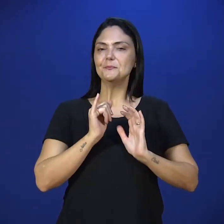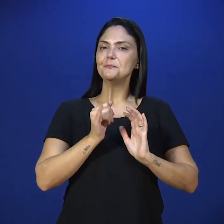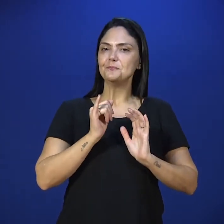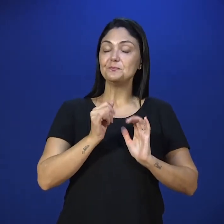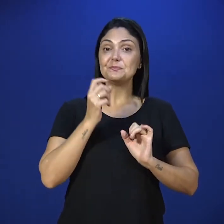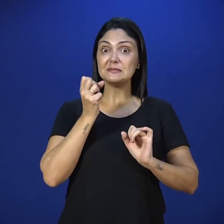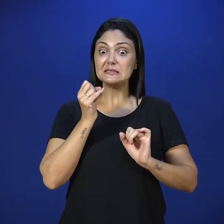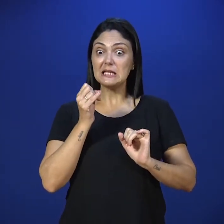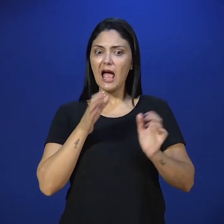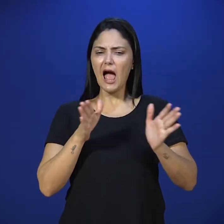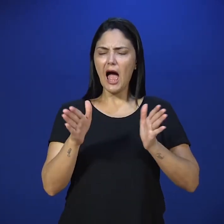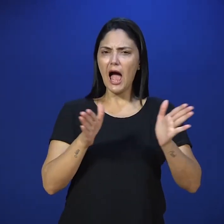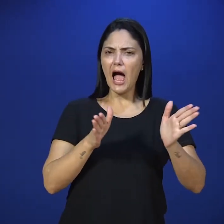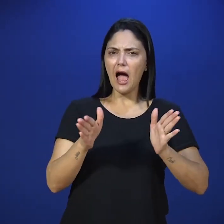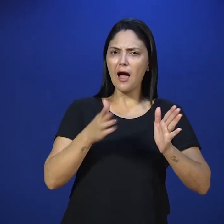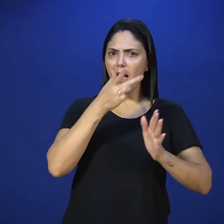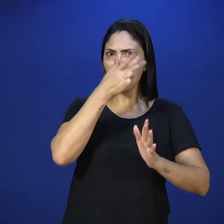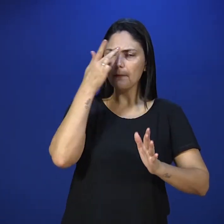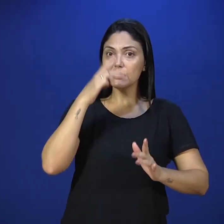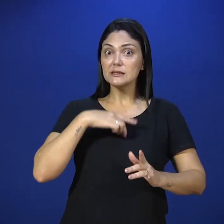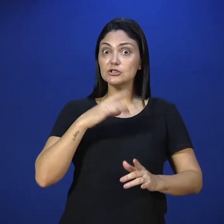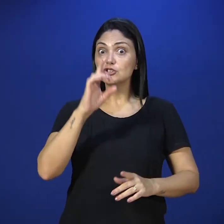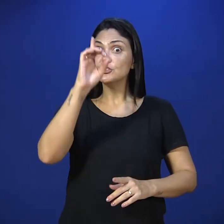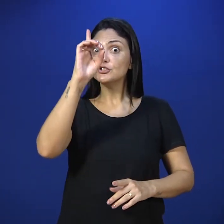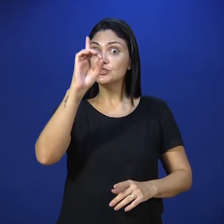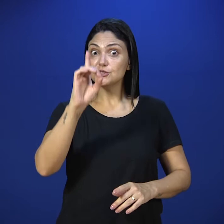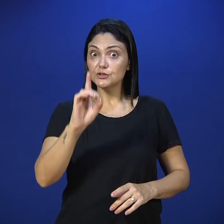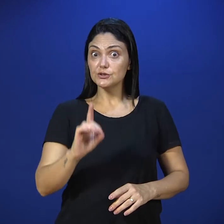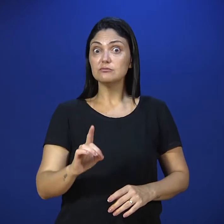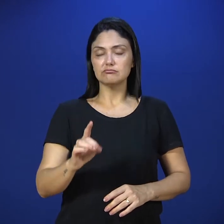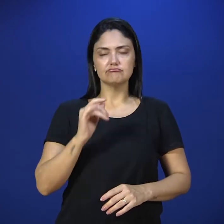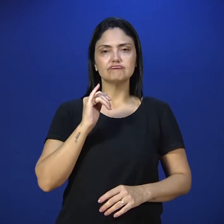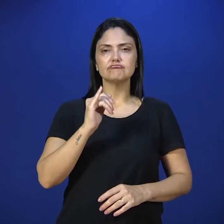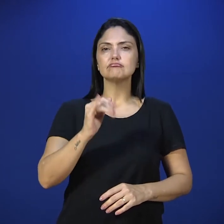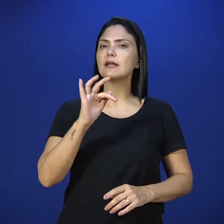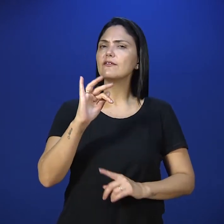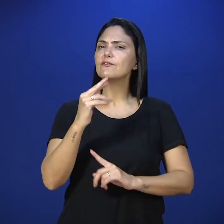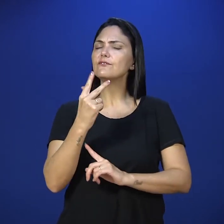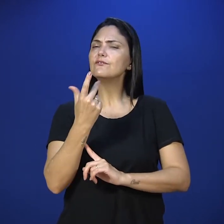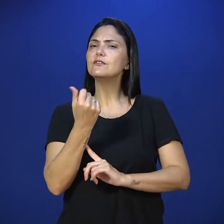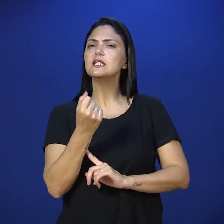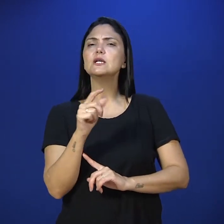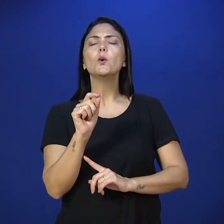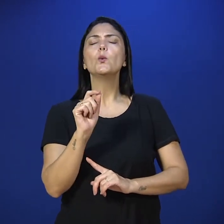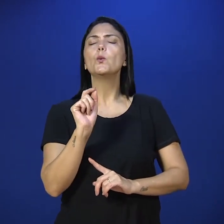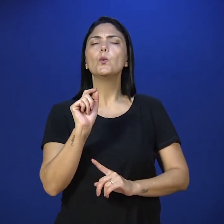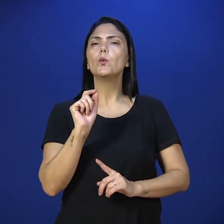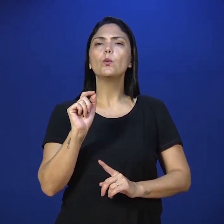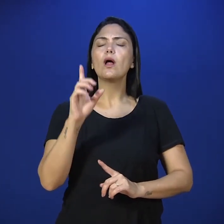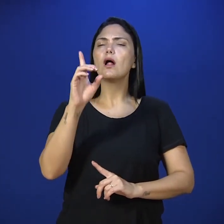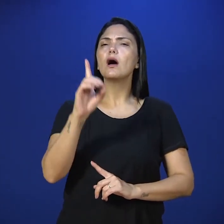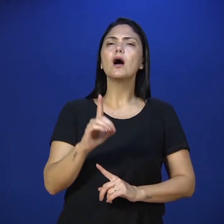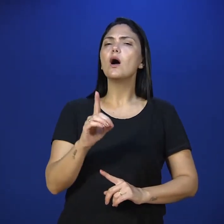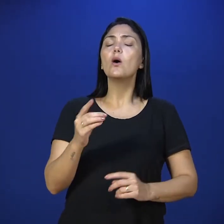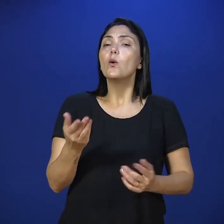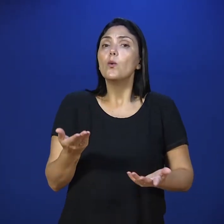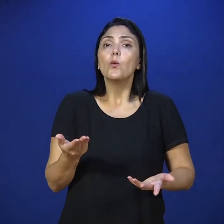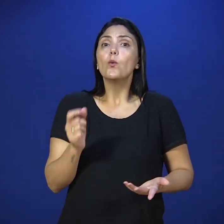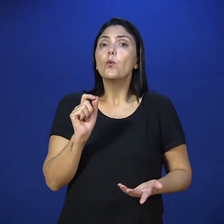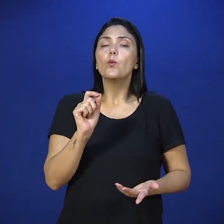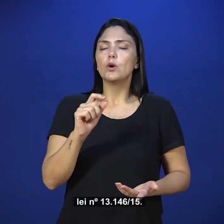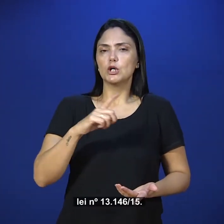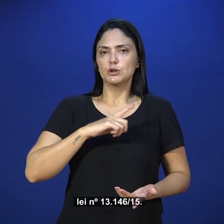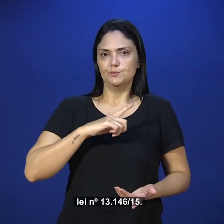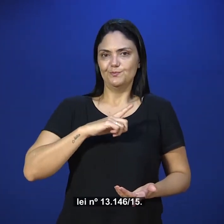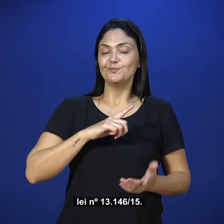de acessibilidade, o candidato com deficiência deverá indicar na ficha de inscrição a sua deficiência, conforme